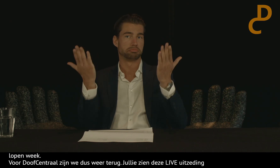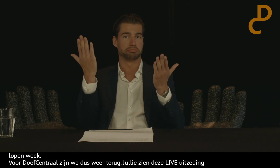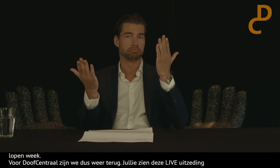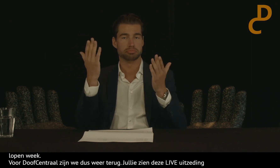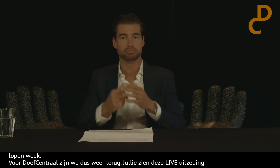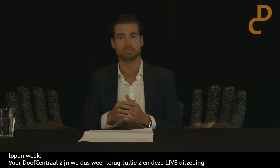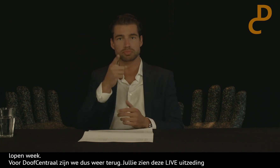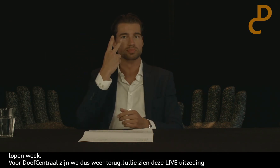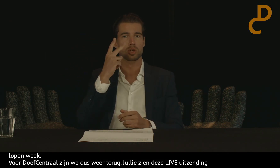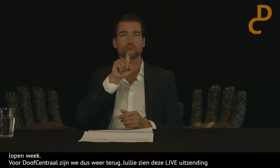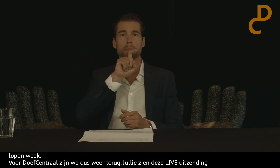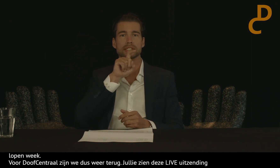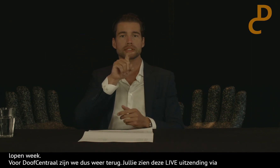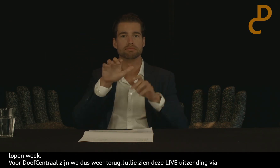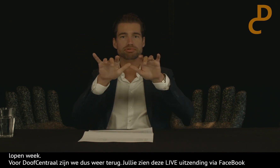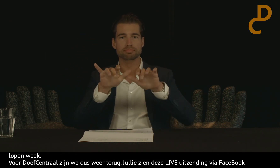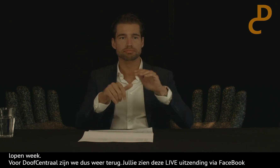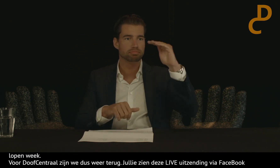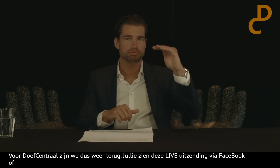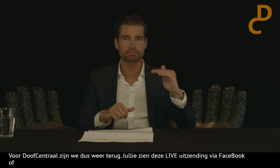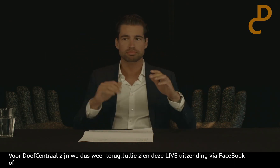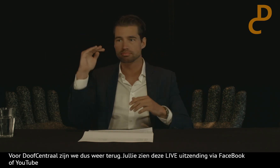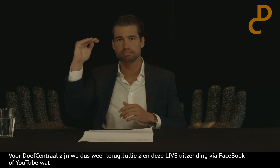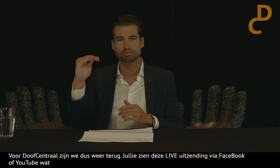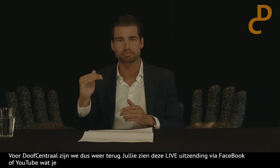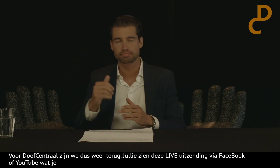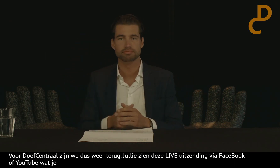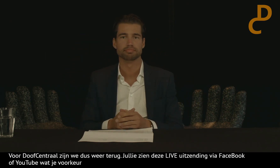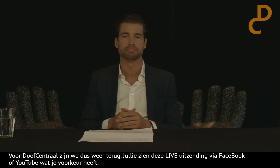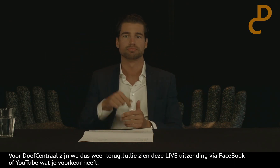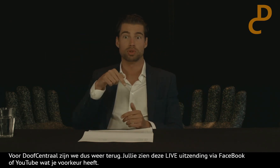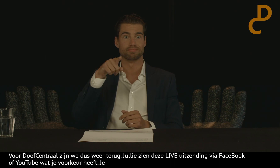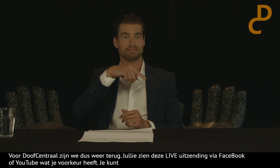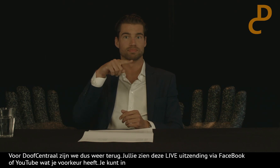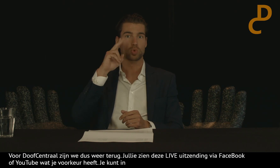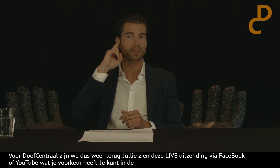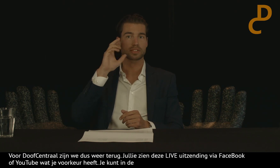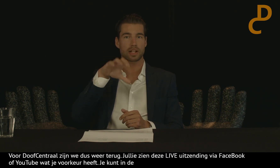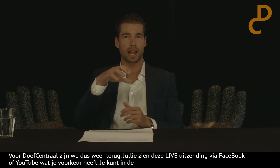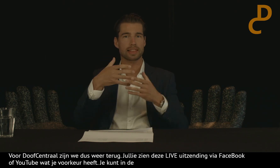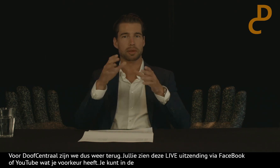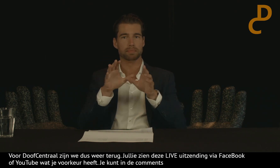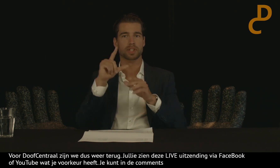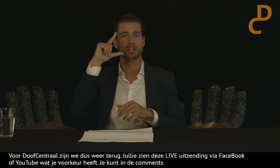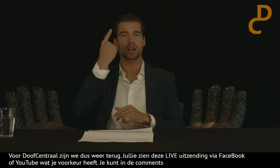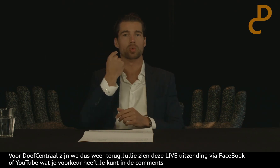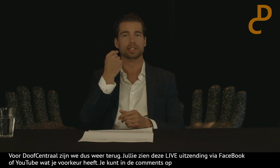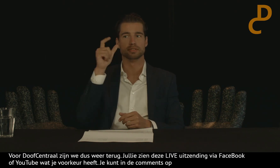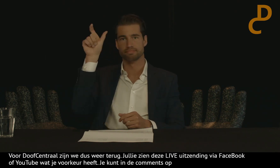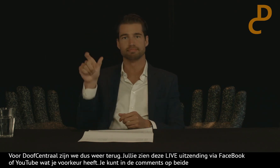dit volgen. Wat je voorkeur heeft. Je kan in de comments, in beide kanalen, kan je dus posten. En